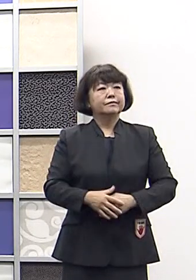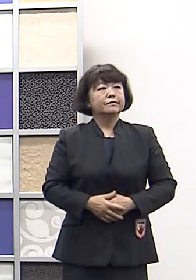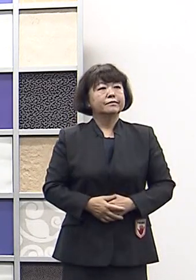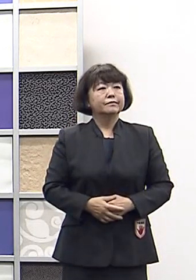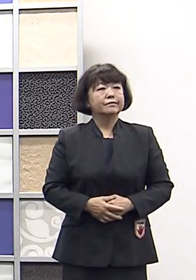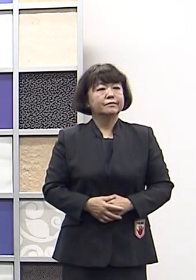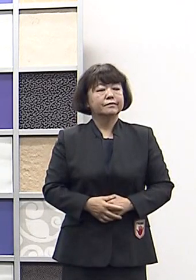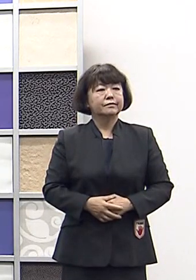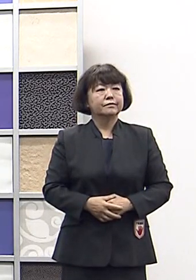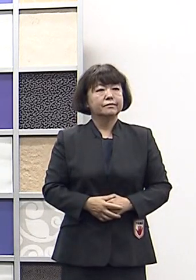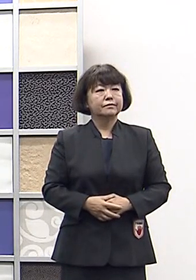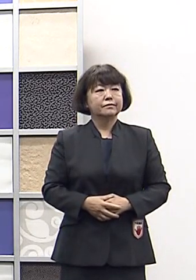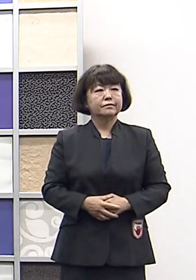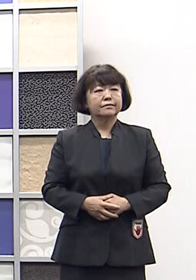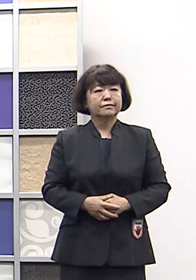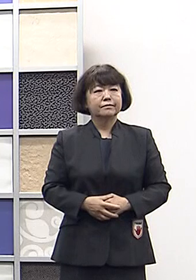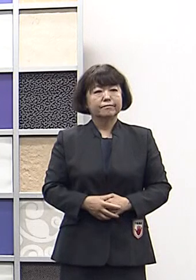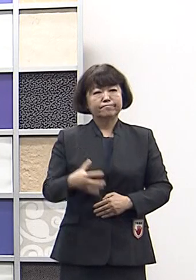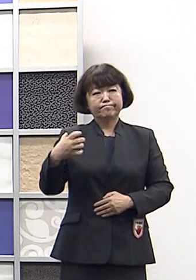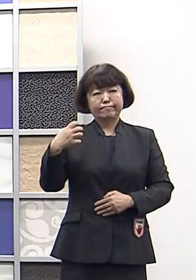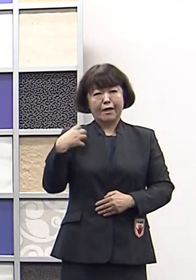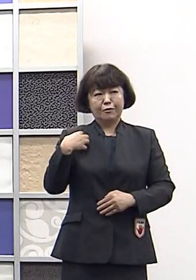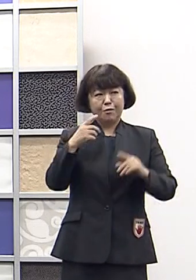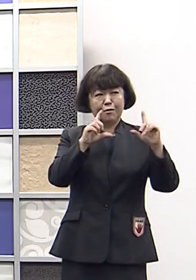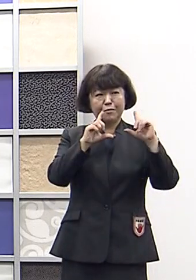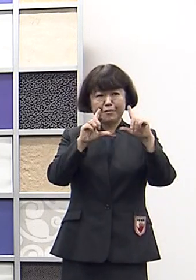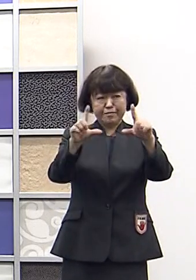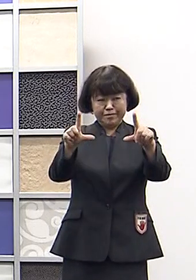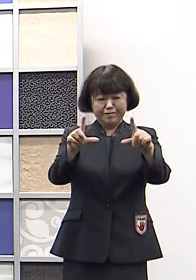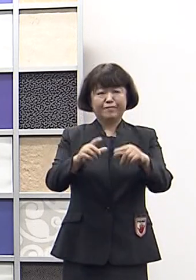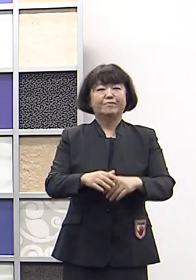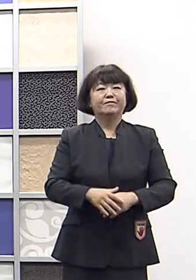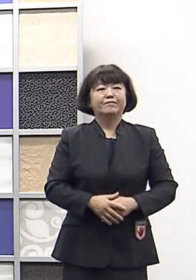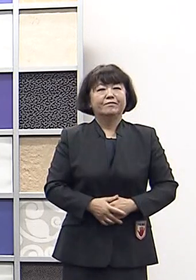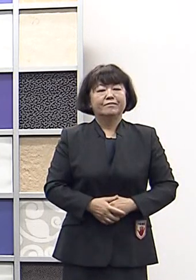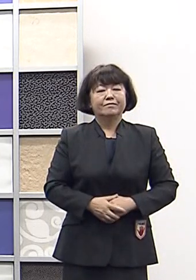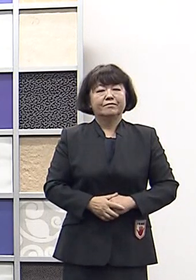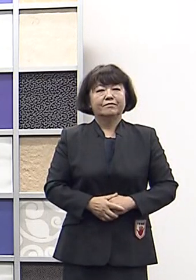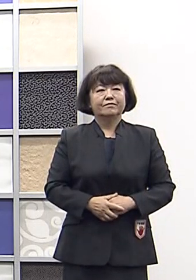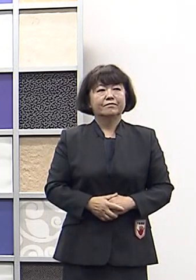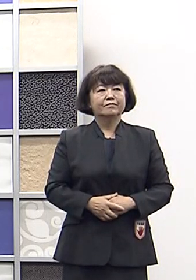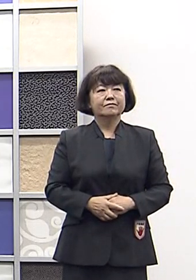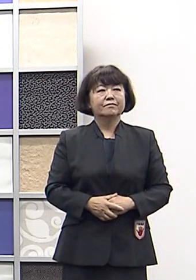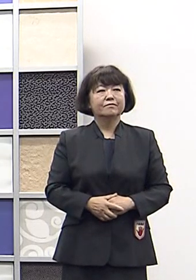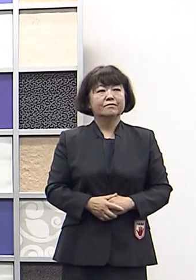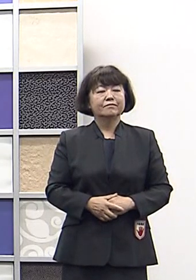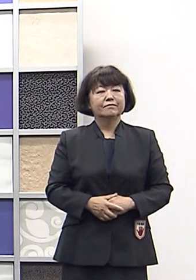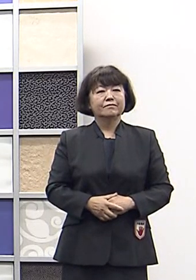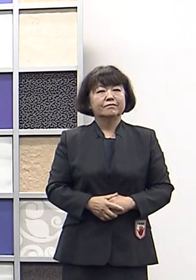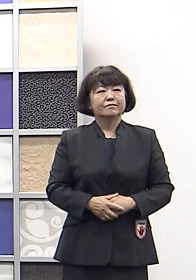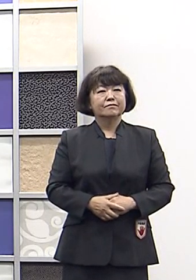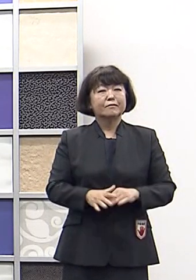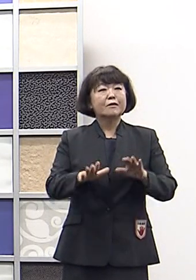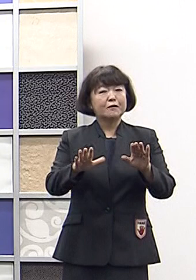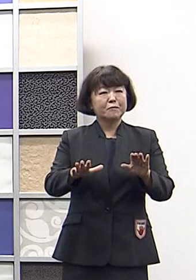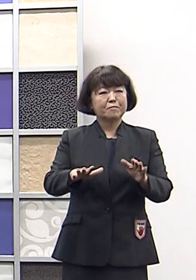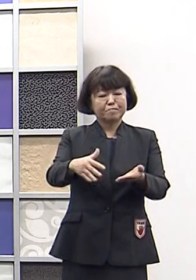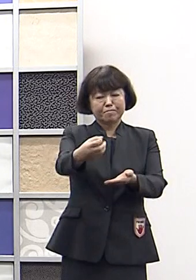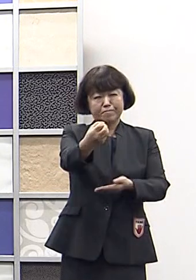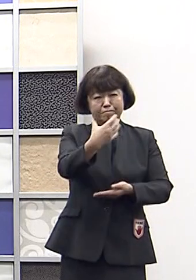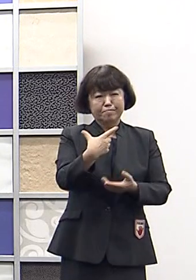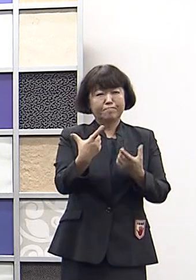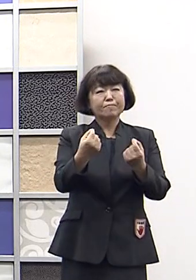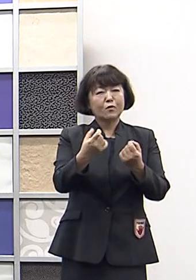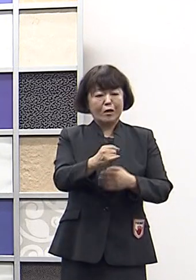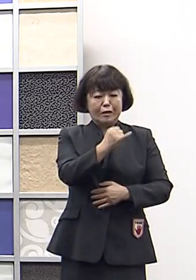いいですか。じゃあまずどうぞ。 はい、CGC の方からお答えいたします。 今ご指摘のありました通り、インフル